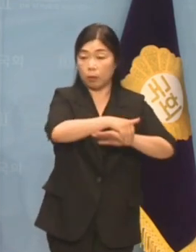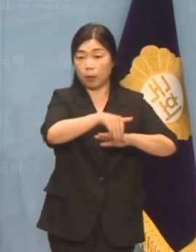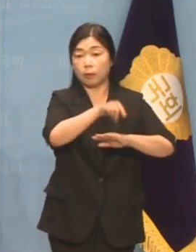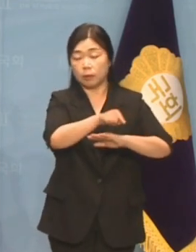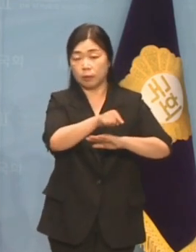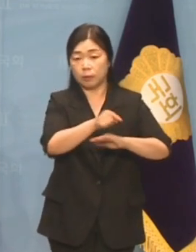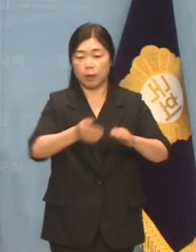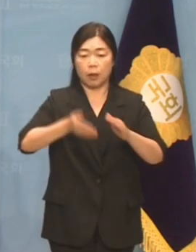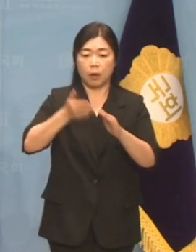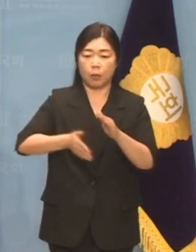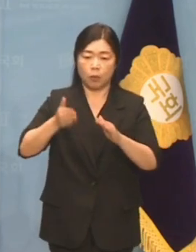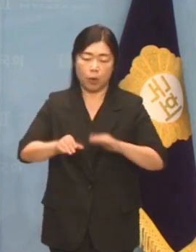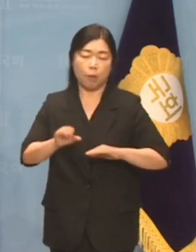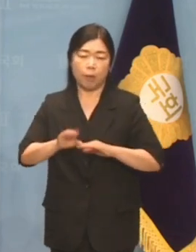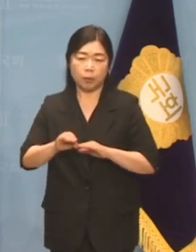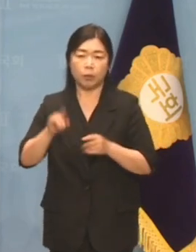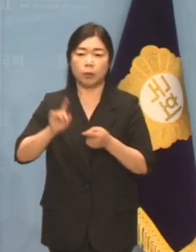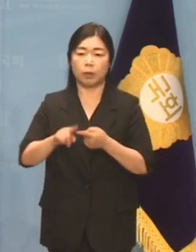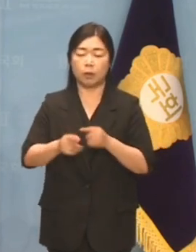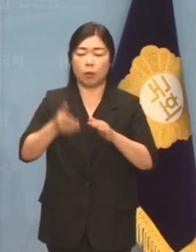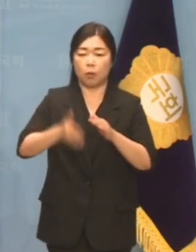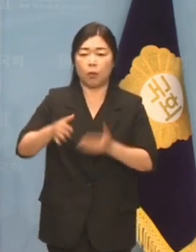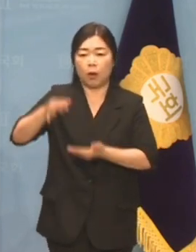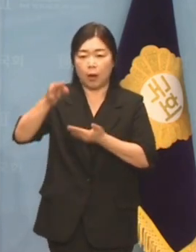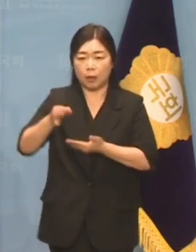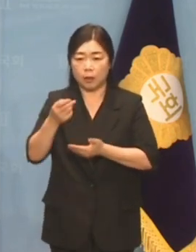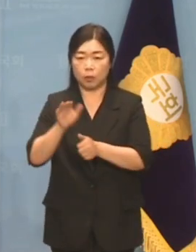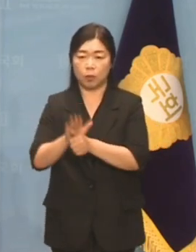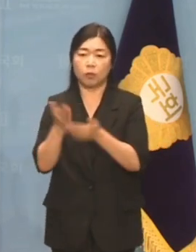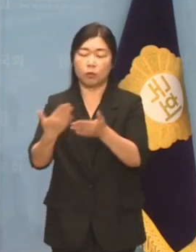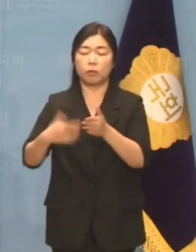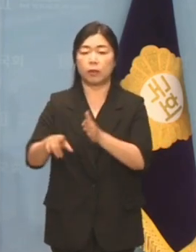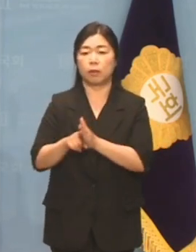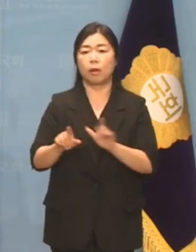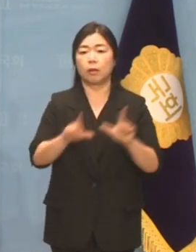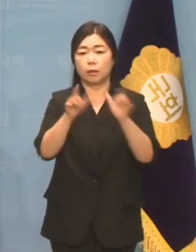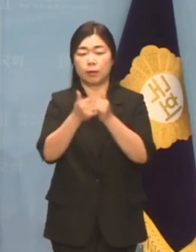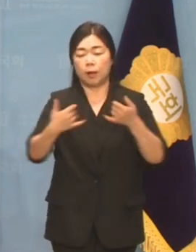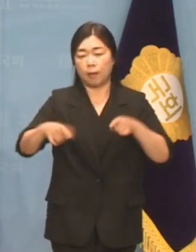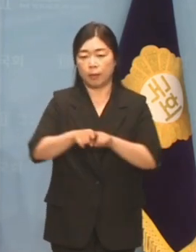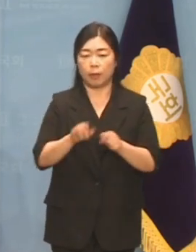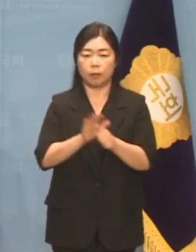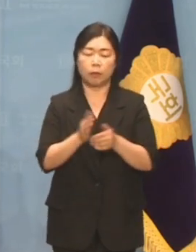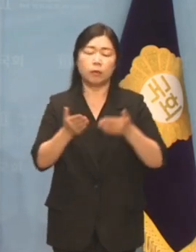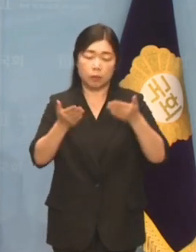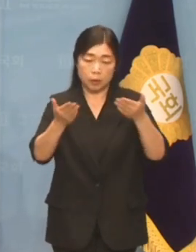공영방송의 근간과 공공성의 가치를 지키기 위해 민주시민들과